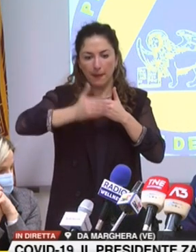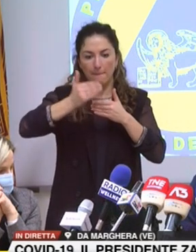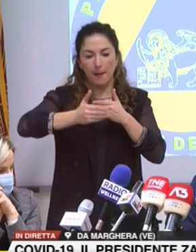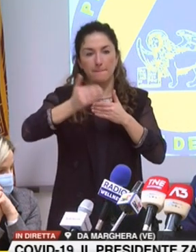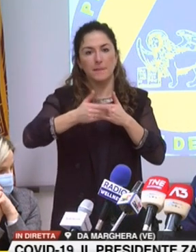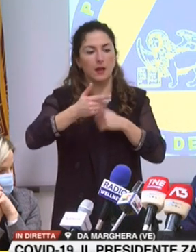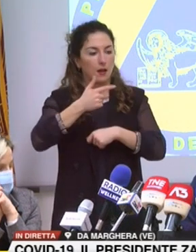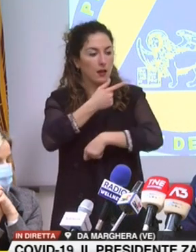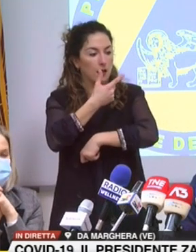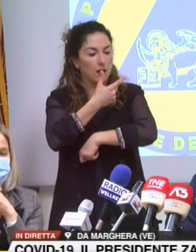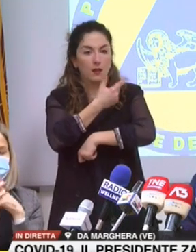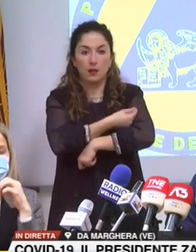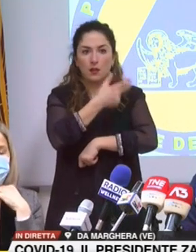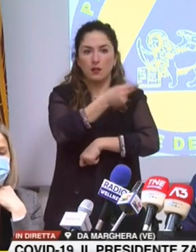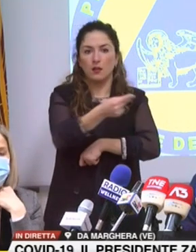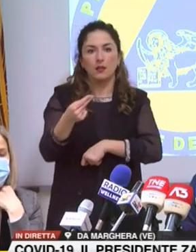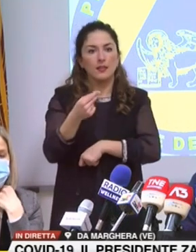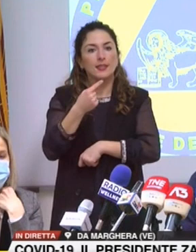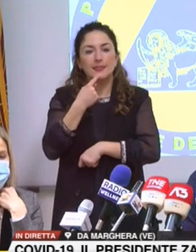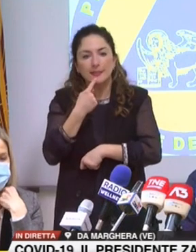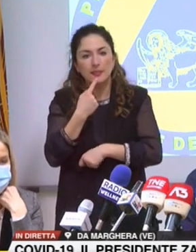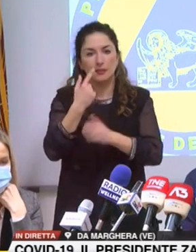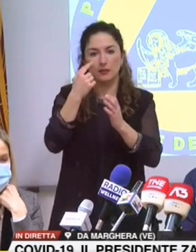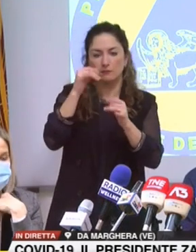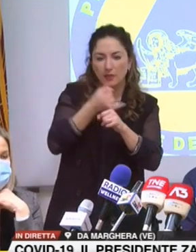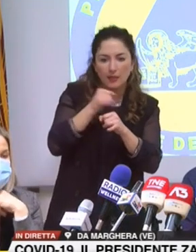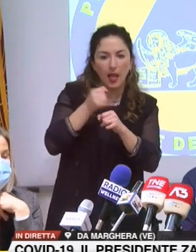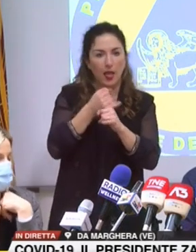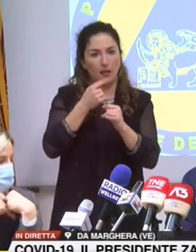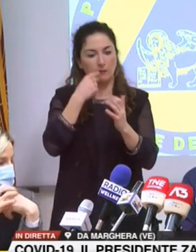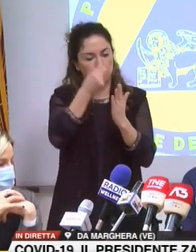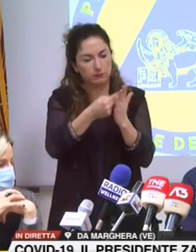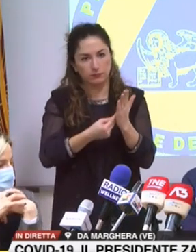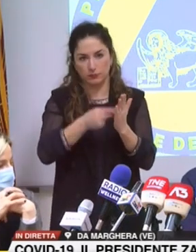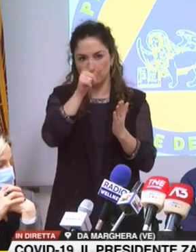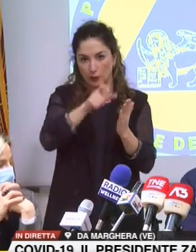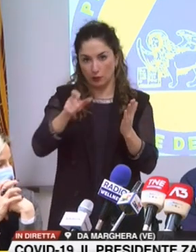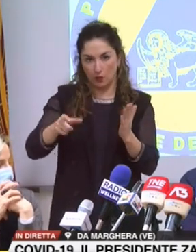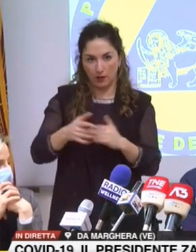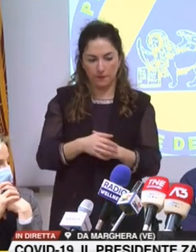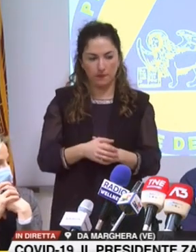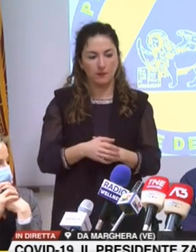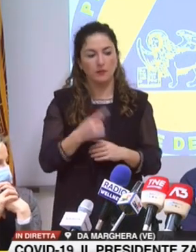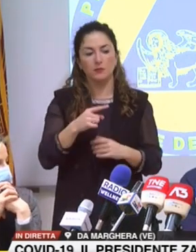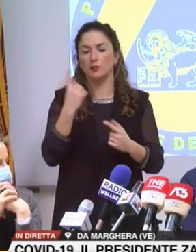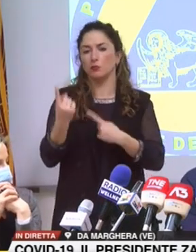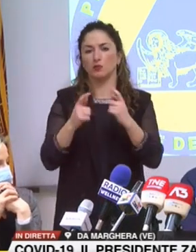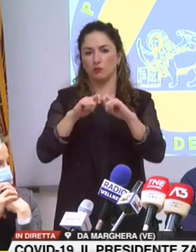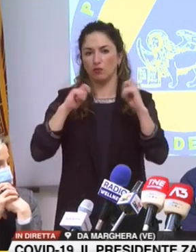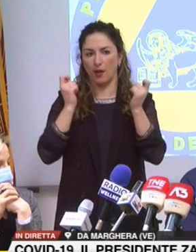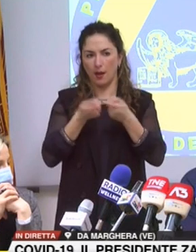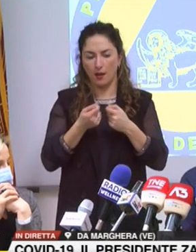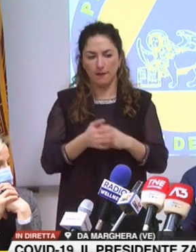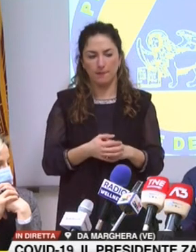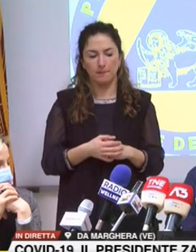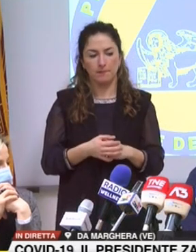dosi che vengono somministrate, con tutti i dettagli e l'analisi del caso. Questa è la situazione generale. Ovviamente